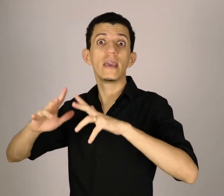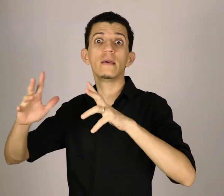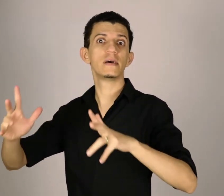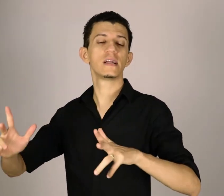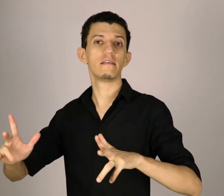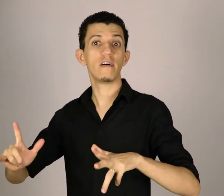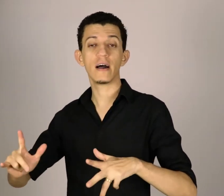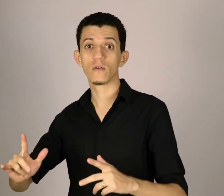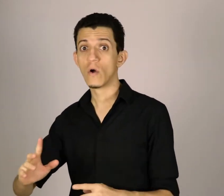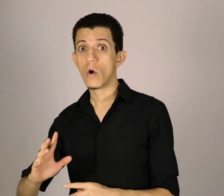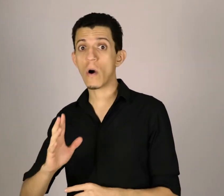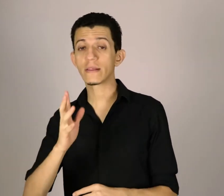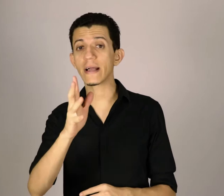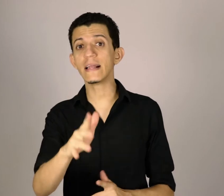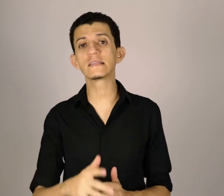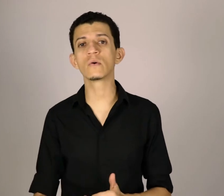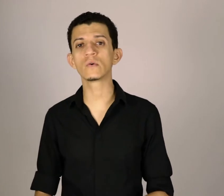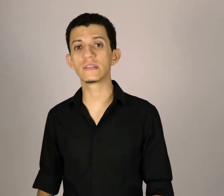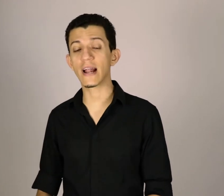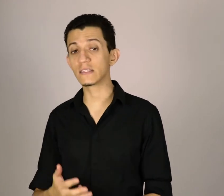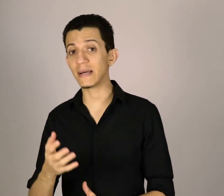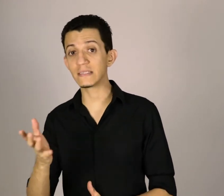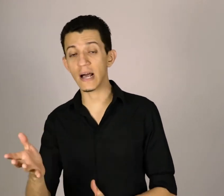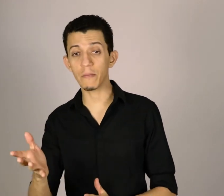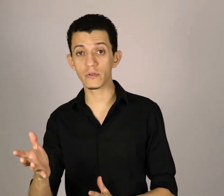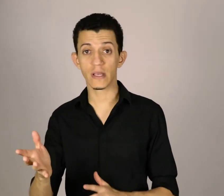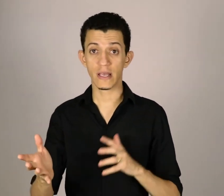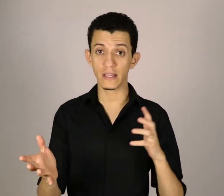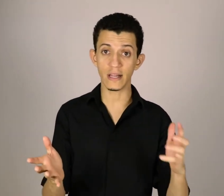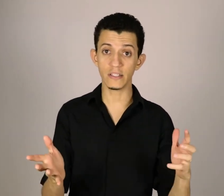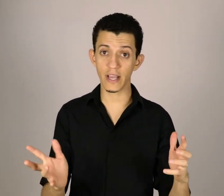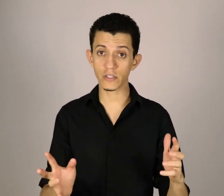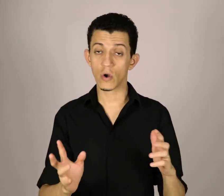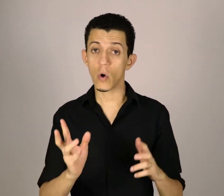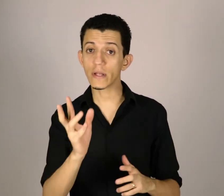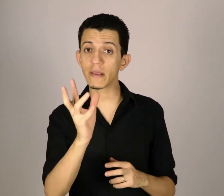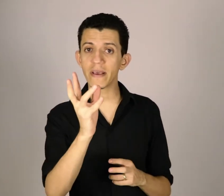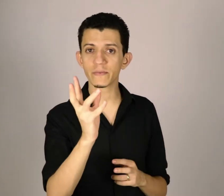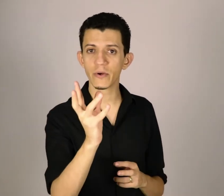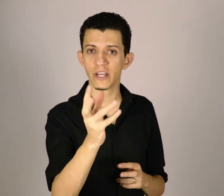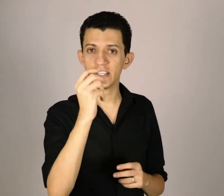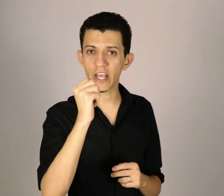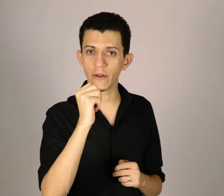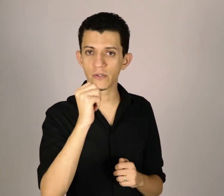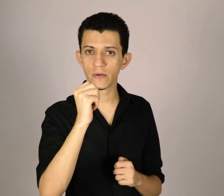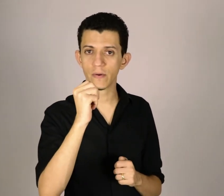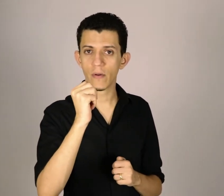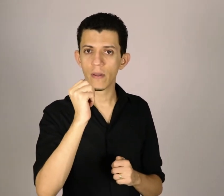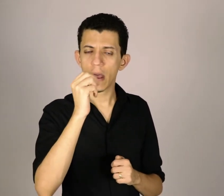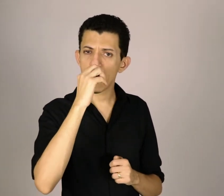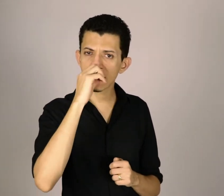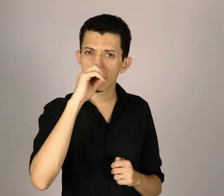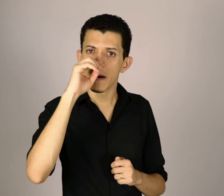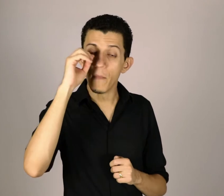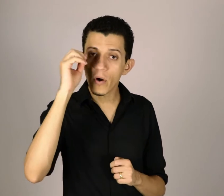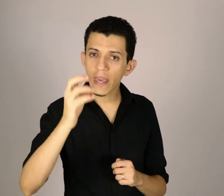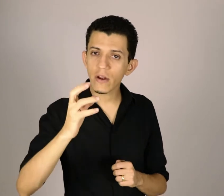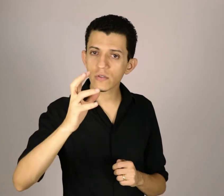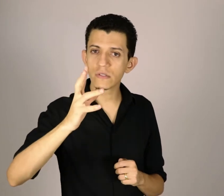mais elevado, ou até aqueles que são considerados mais sábios, inteligentes ou até mesmo gênios. Mas por que nós